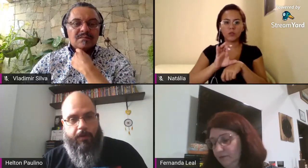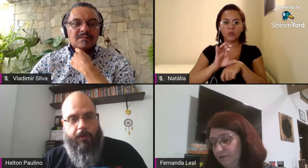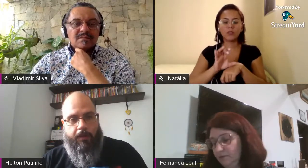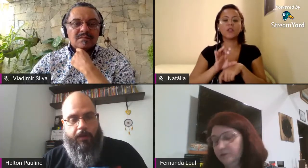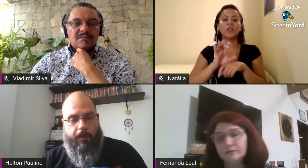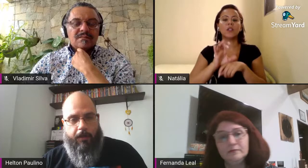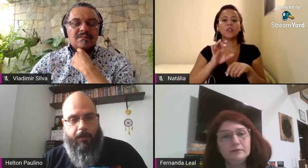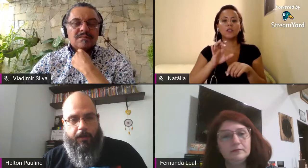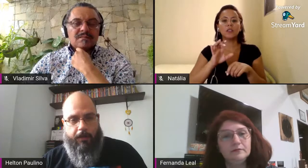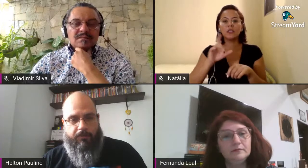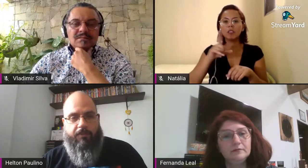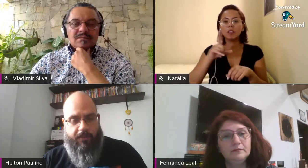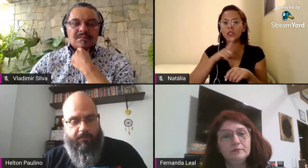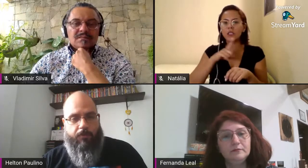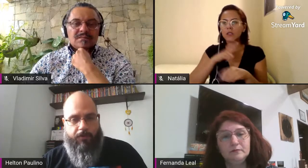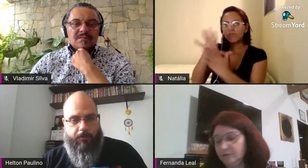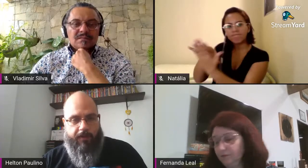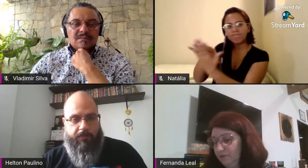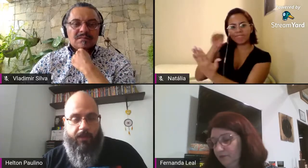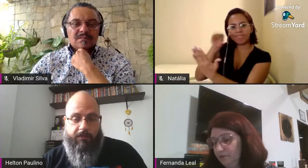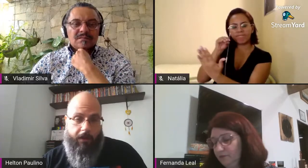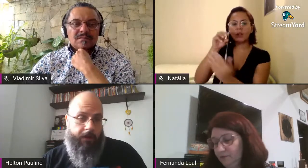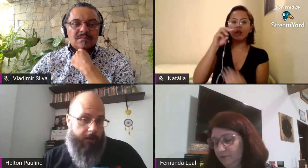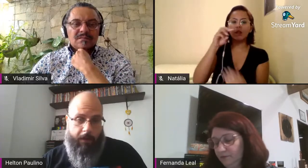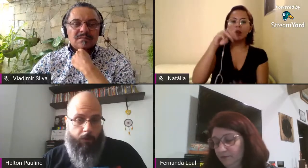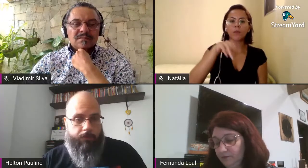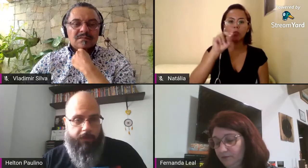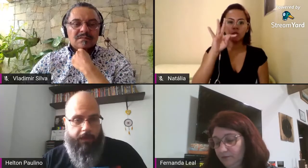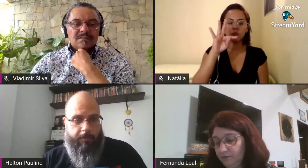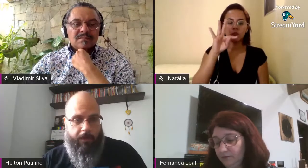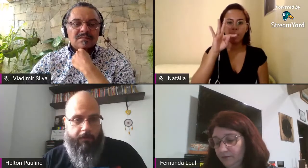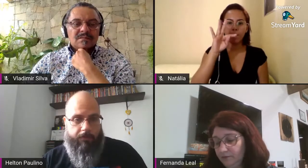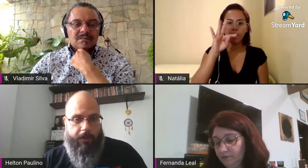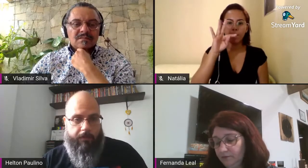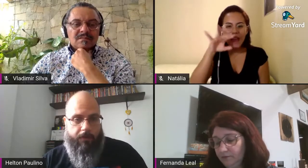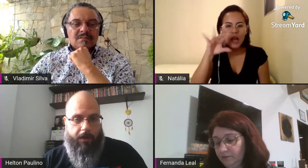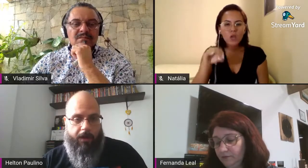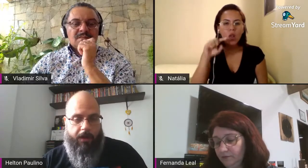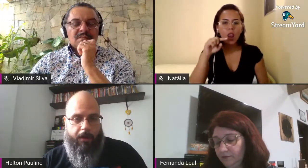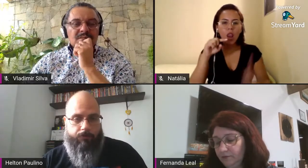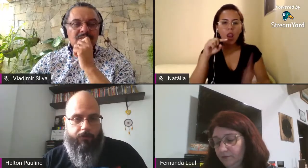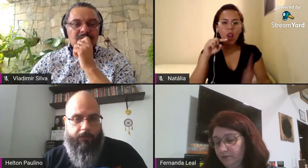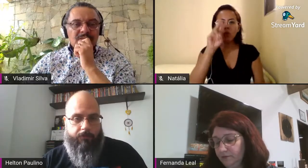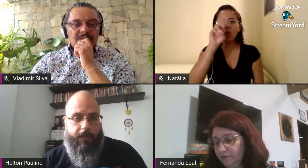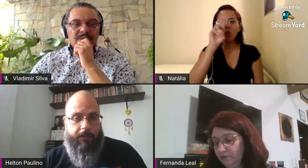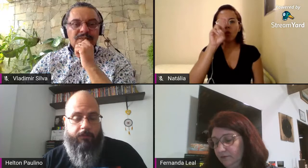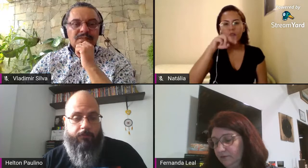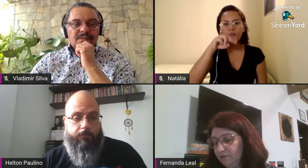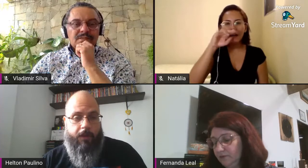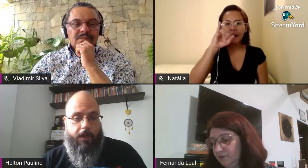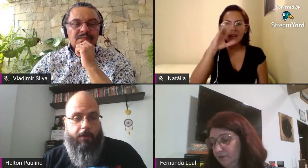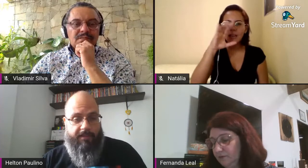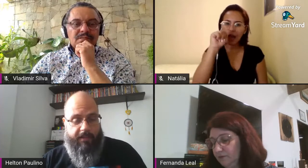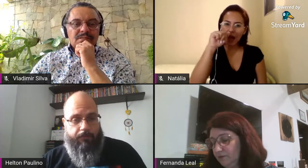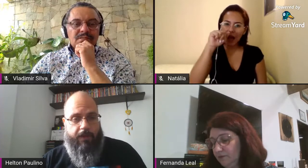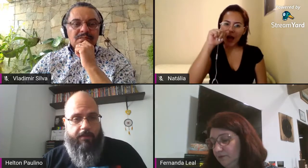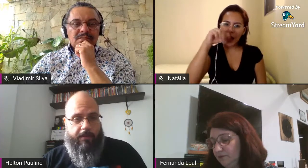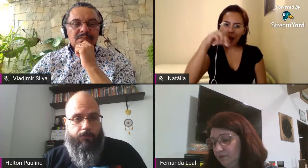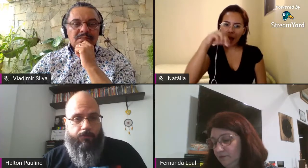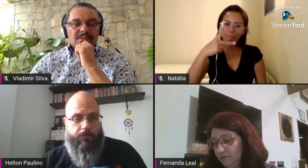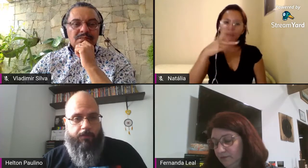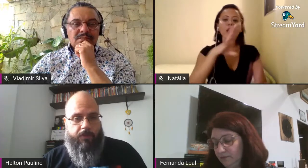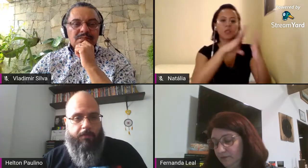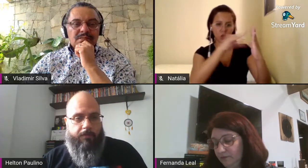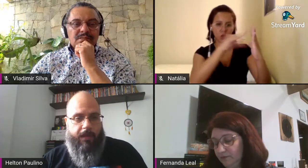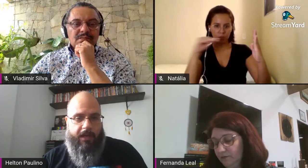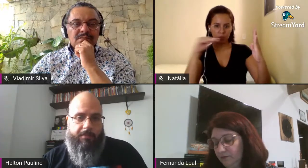Unicamp, que já vem desenvolvendo uma atividade há longo tempo relacionada aos conteúdos artísticos, mas a diferença é